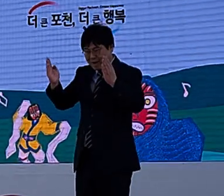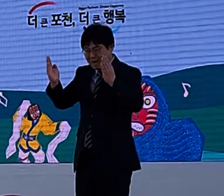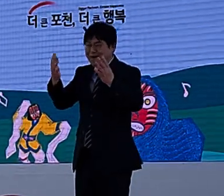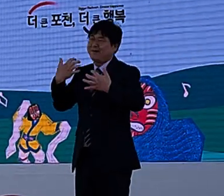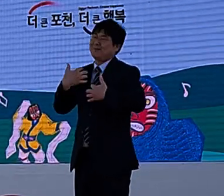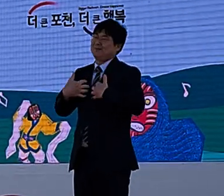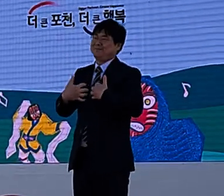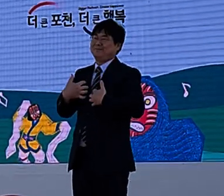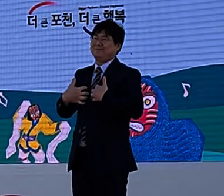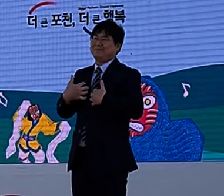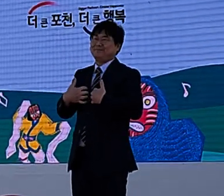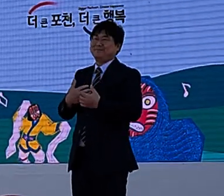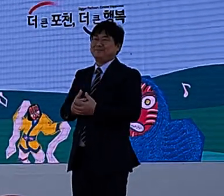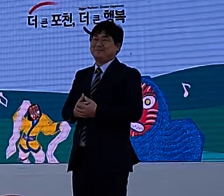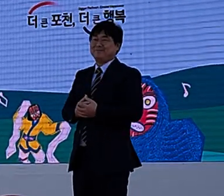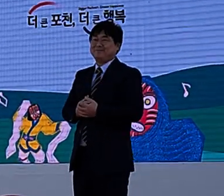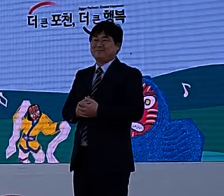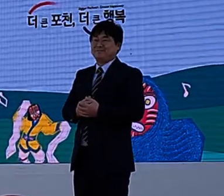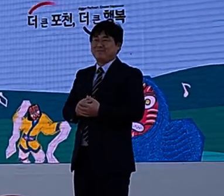생각합니다